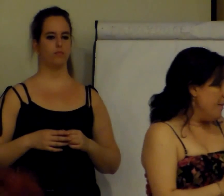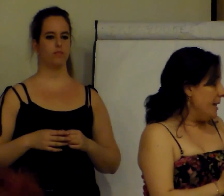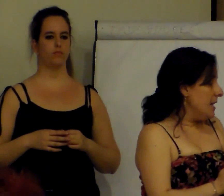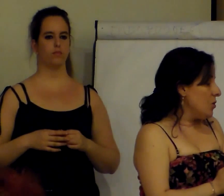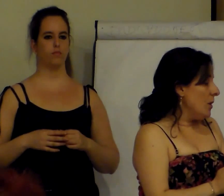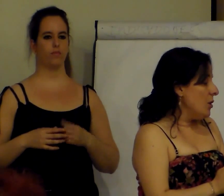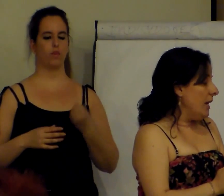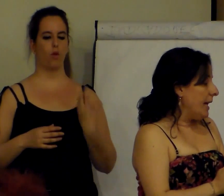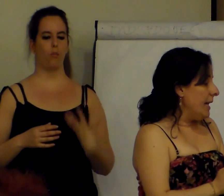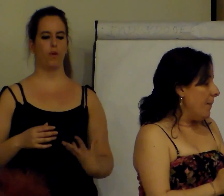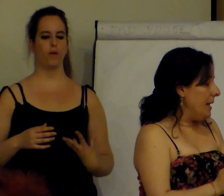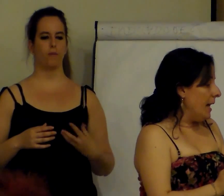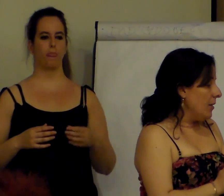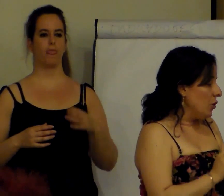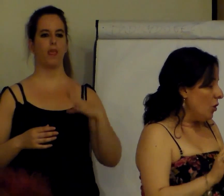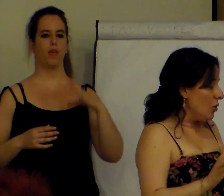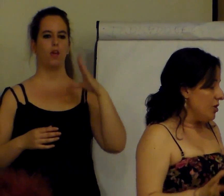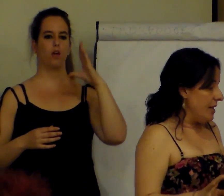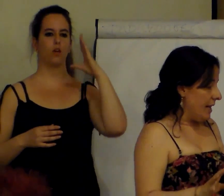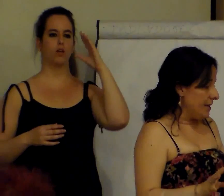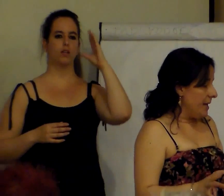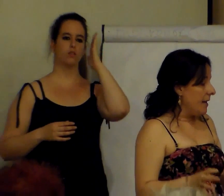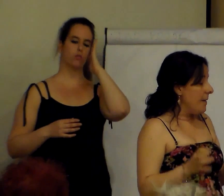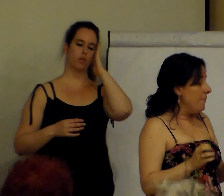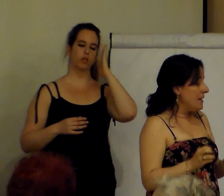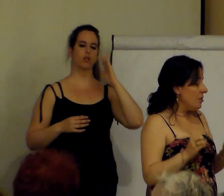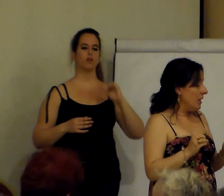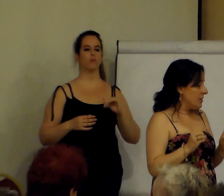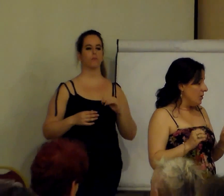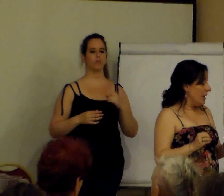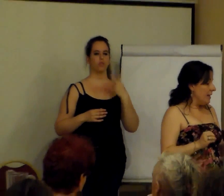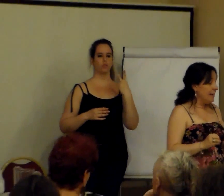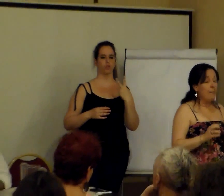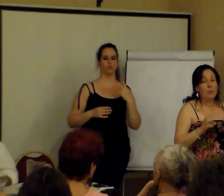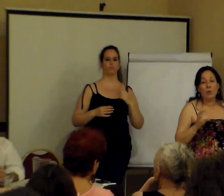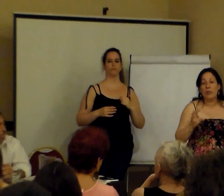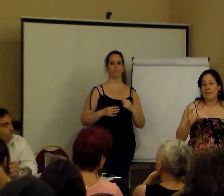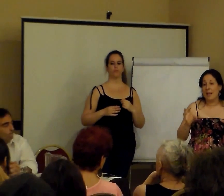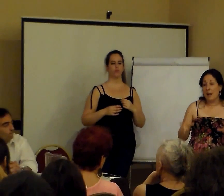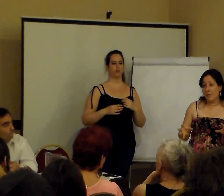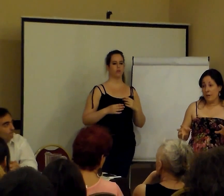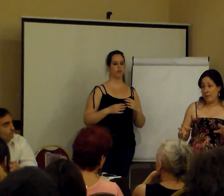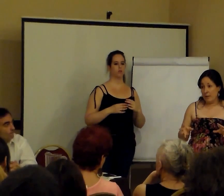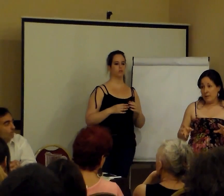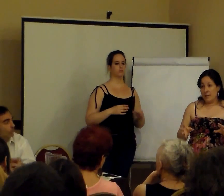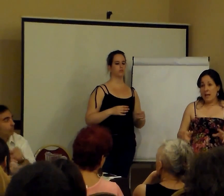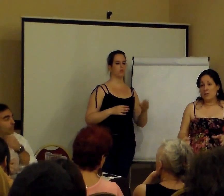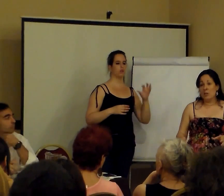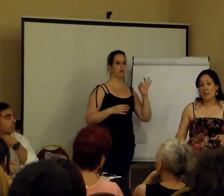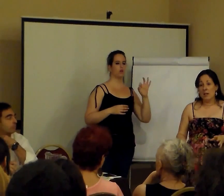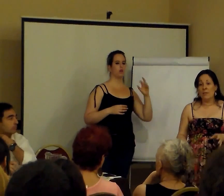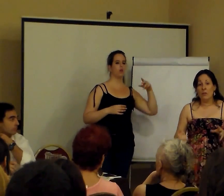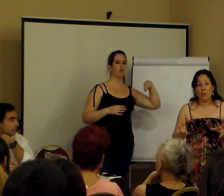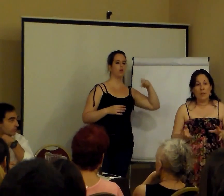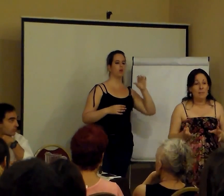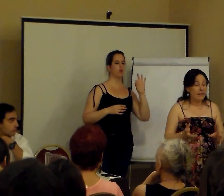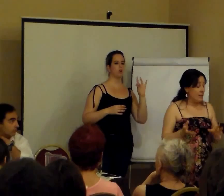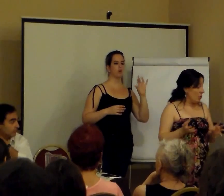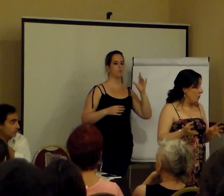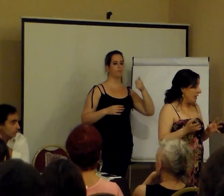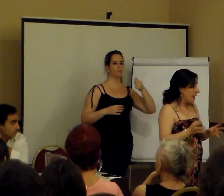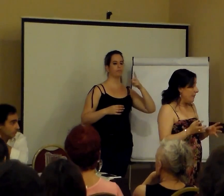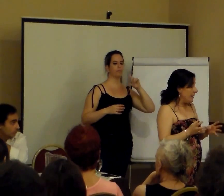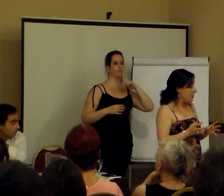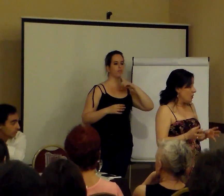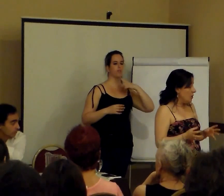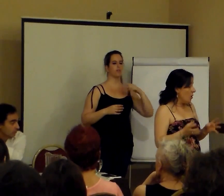Bueno, el tema del sueño les quería explicar dos cositas. El reemplazo de las ondas delta por ondas alfa, ¿sí? Las ondas alfa normalmente